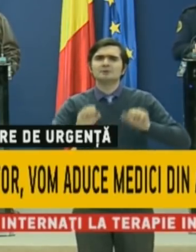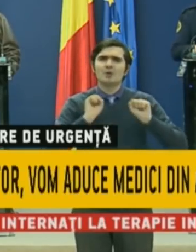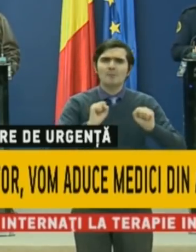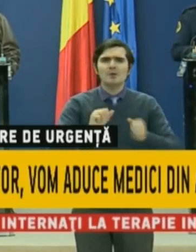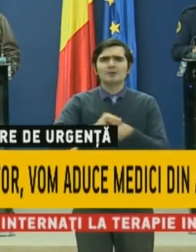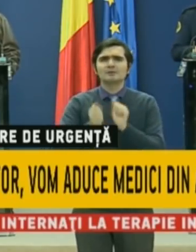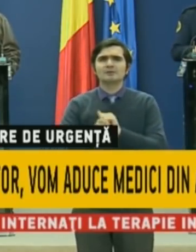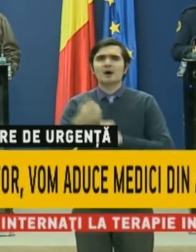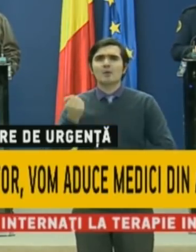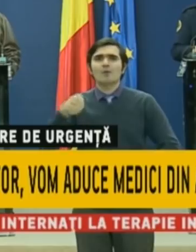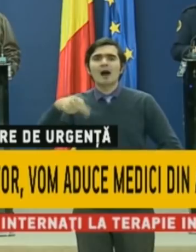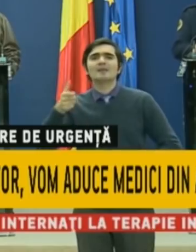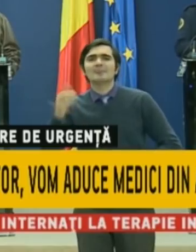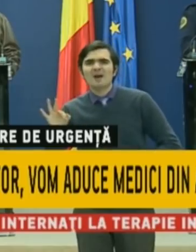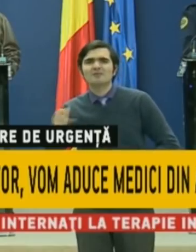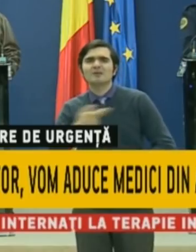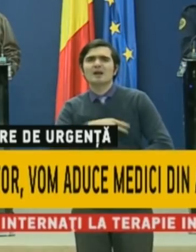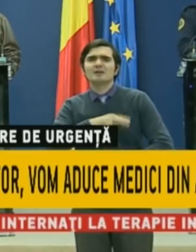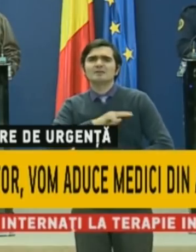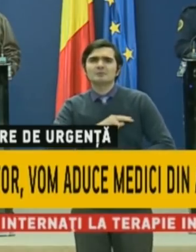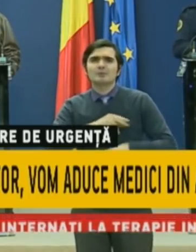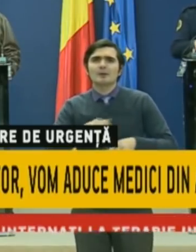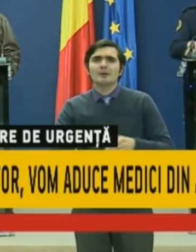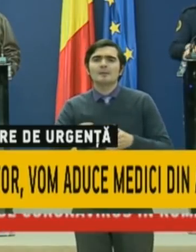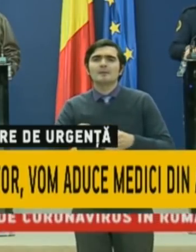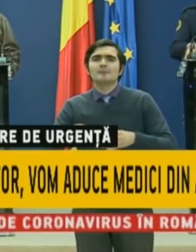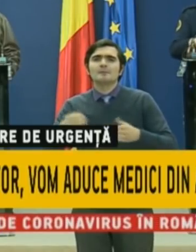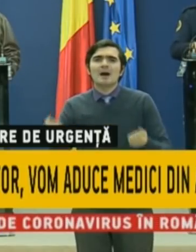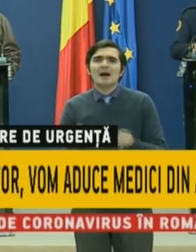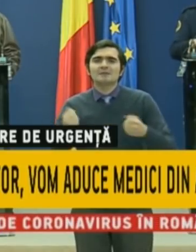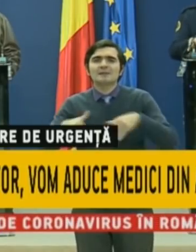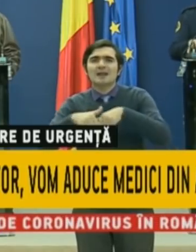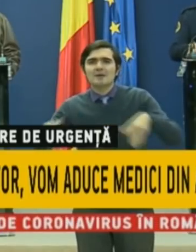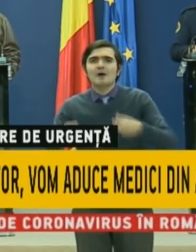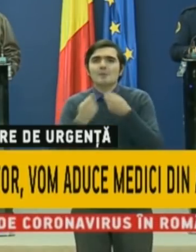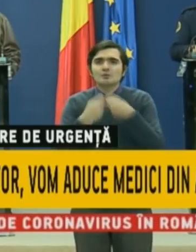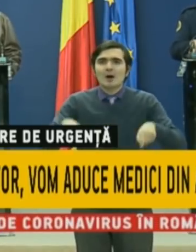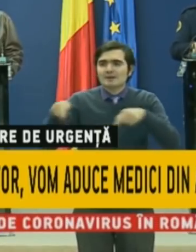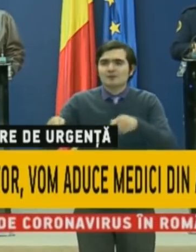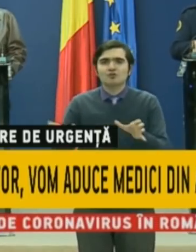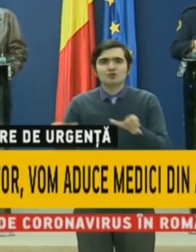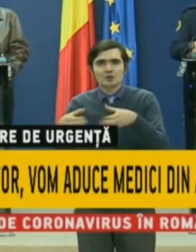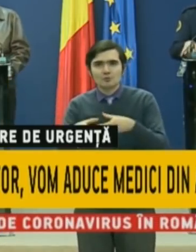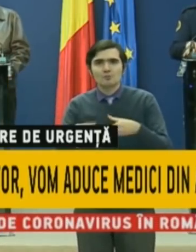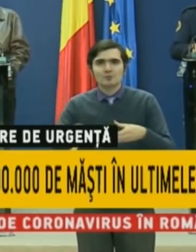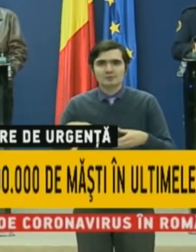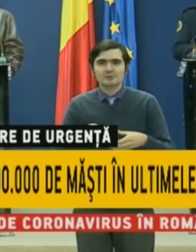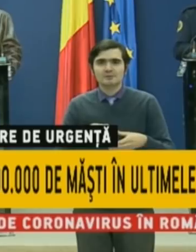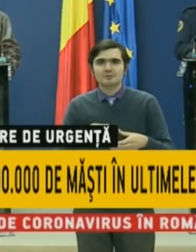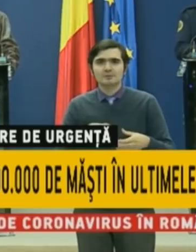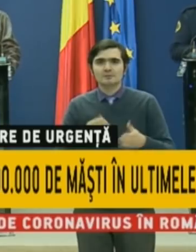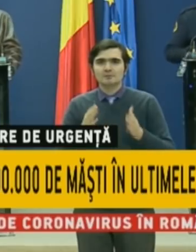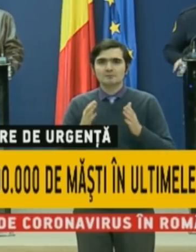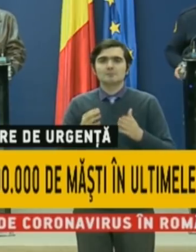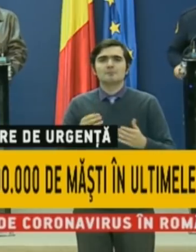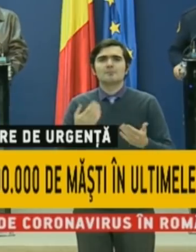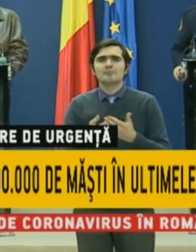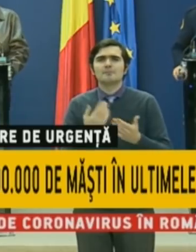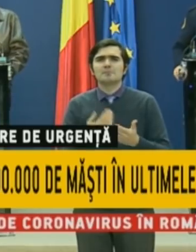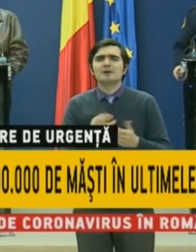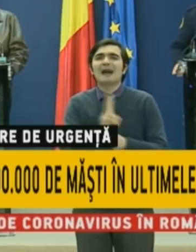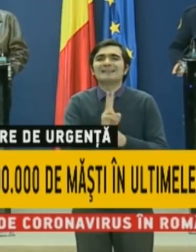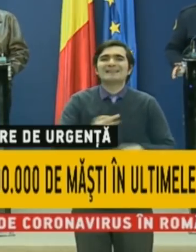ANAF care asigură partea de vamă. Deci toate aceste grupuri sunt în vederea noastră, deci, pentru a le dota